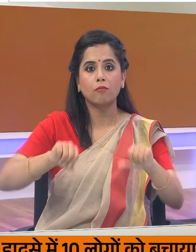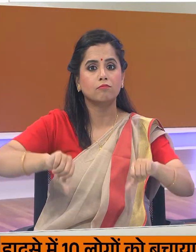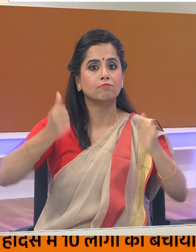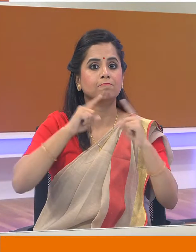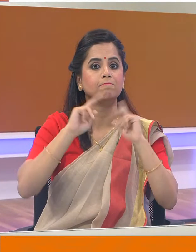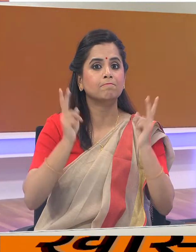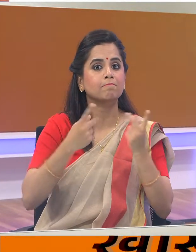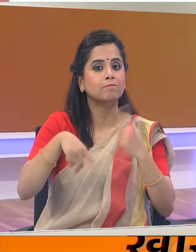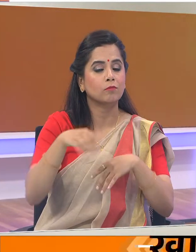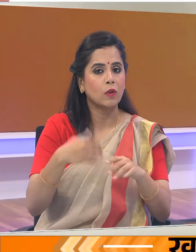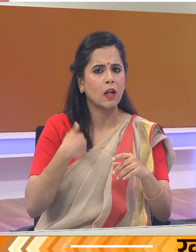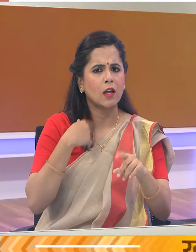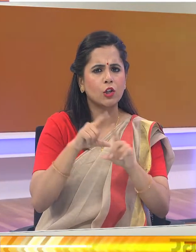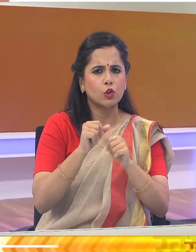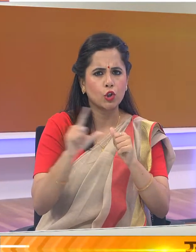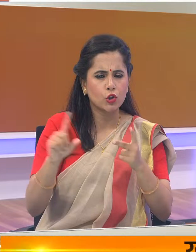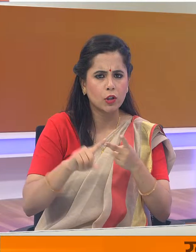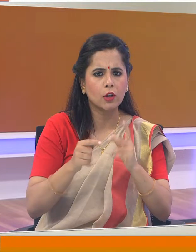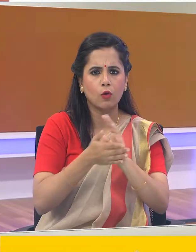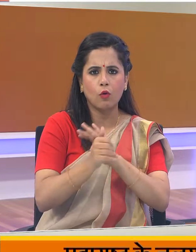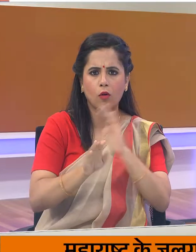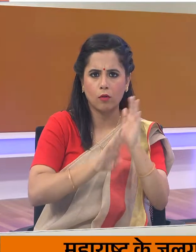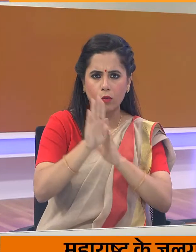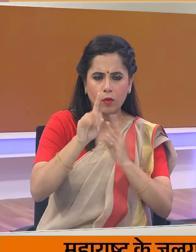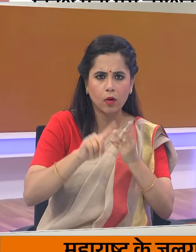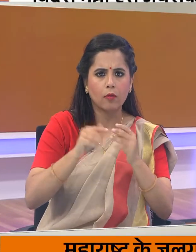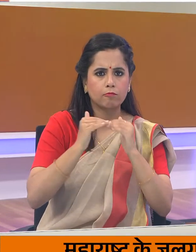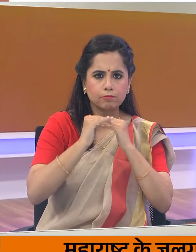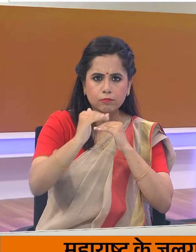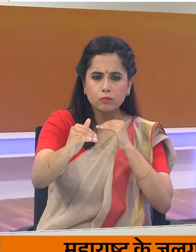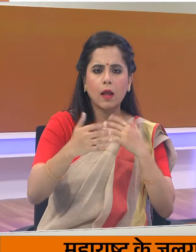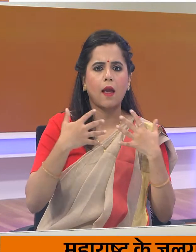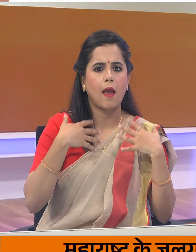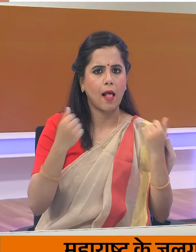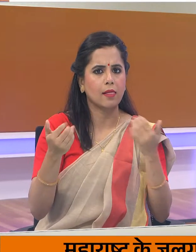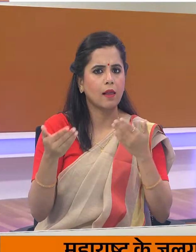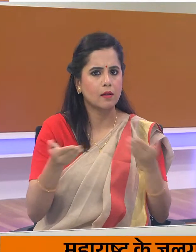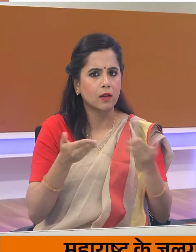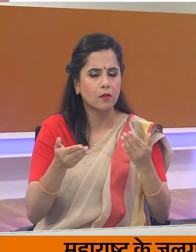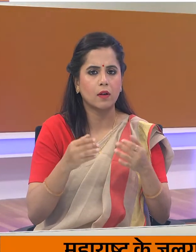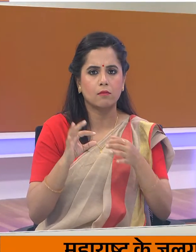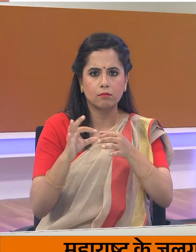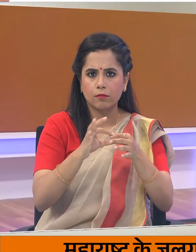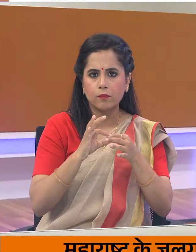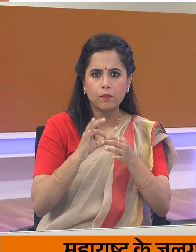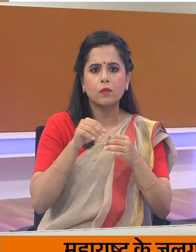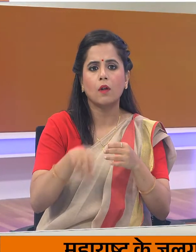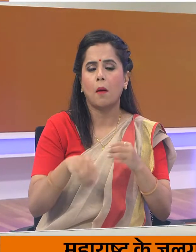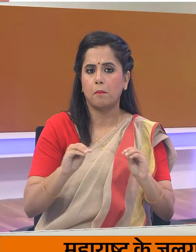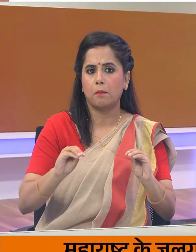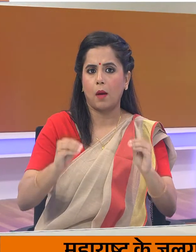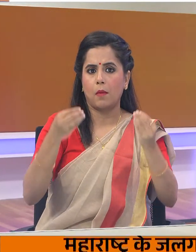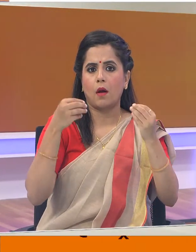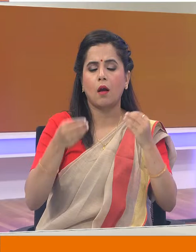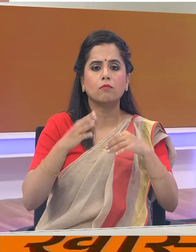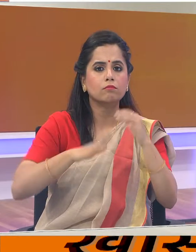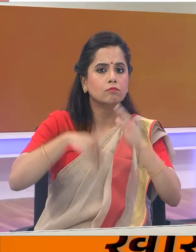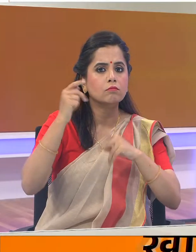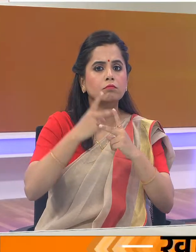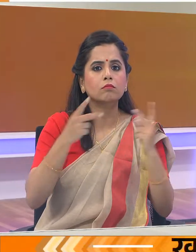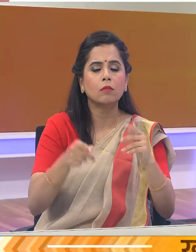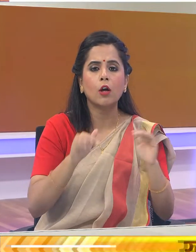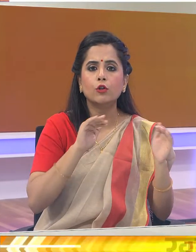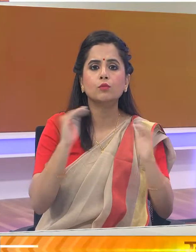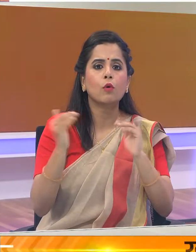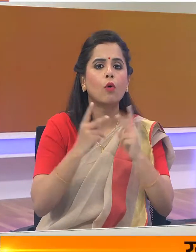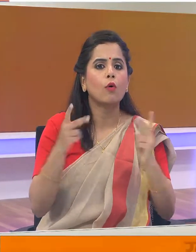हुई। हमने डिजिटल, कौशल विकास, स्थिरता, स्वास्थ्य सेवा, कनेक्टिविटी और उन्नत विनिर्माण में सहयोग